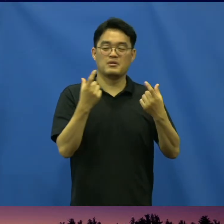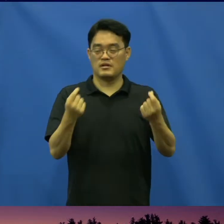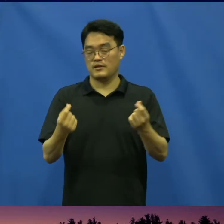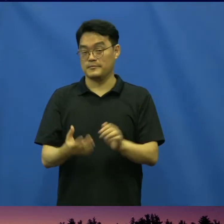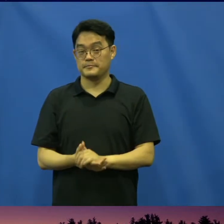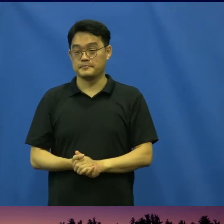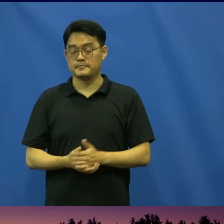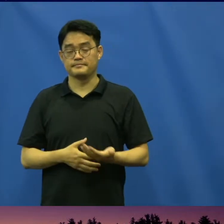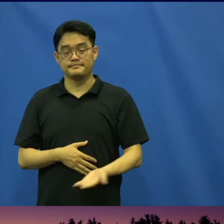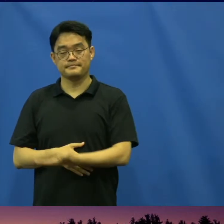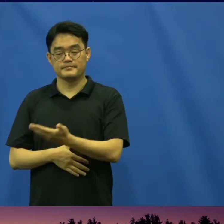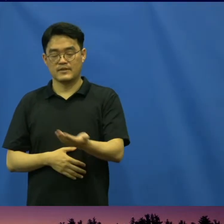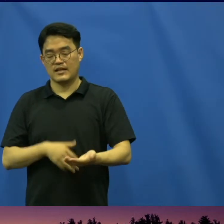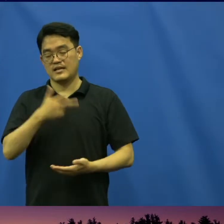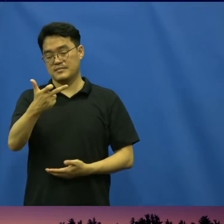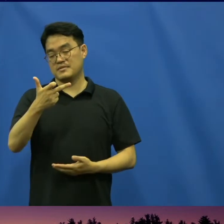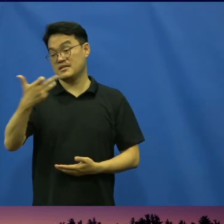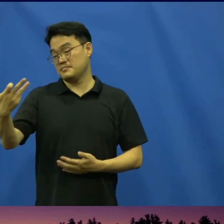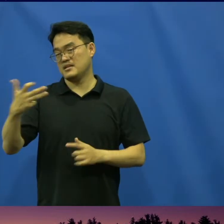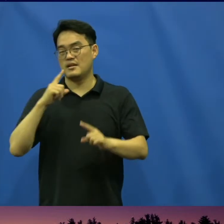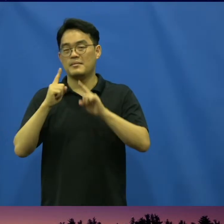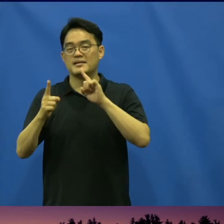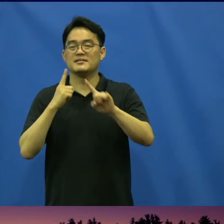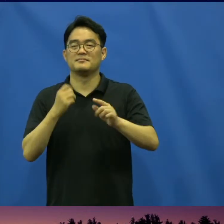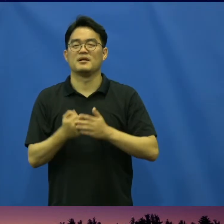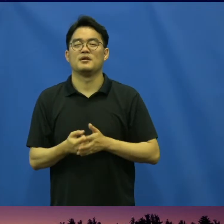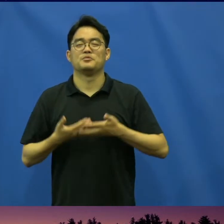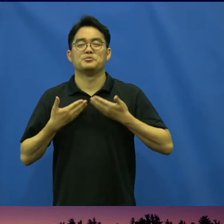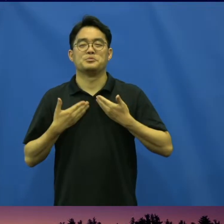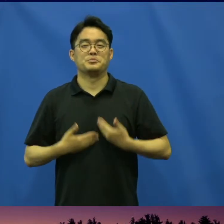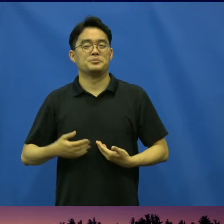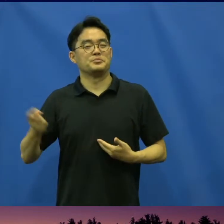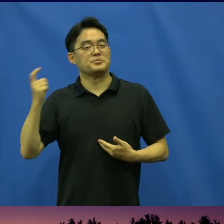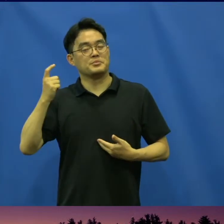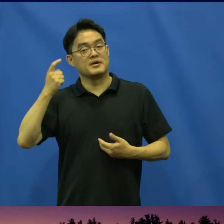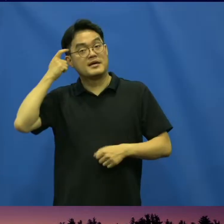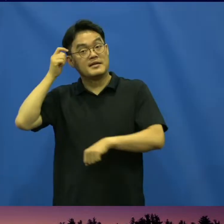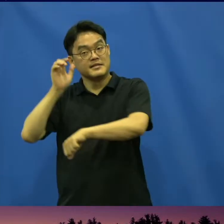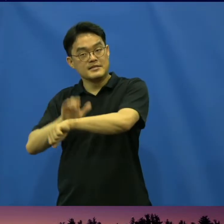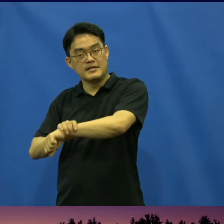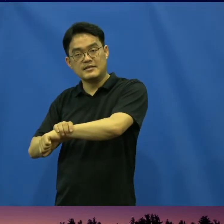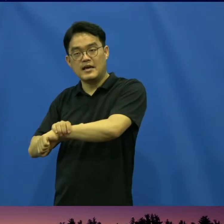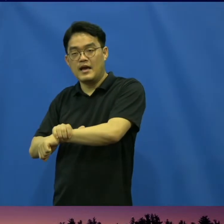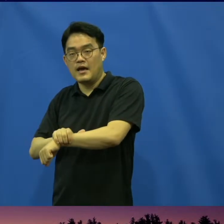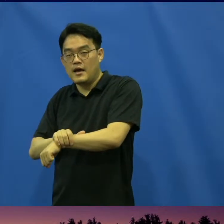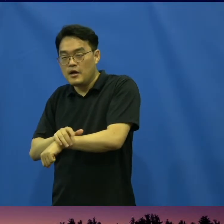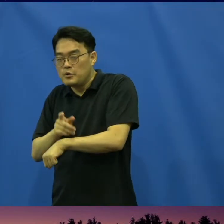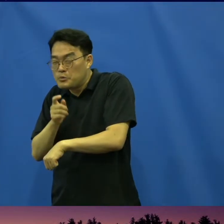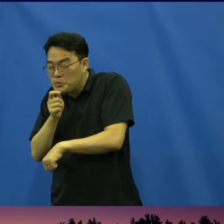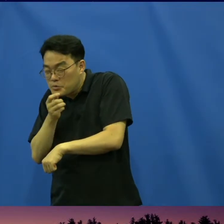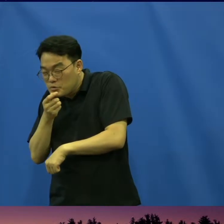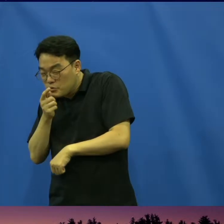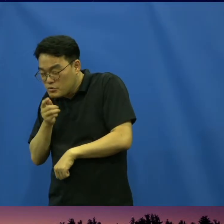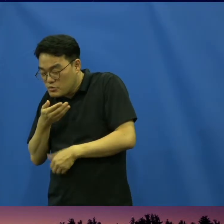17절 18절 보십시오. 조용히 들리는 지혜자들의 말들이 우매한 자들을 다스리는 자의 호령보다 나으니라. 지혜가 무기보다 나으니라. 그러나 지혜 난 사람의 많은